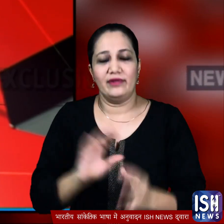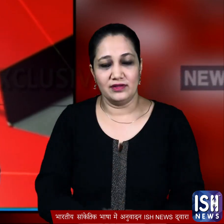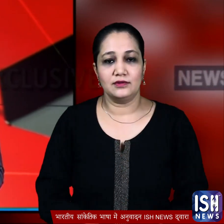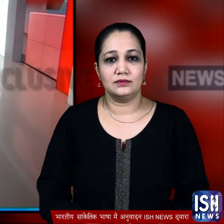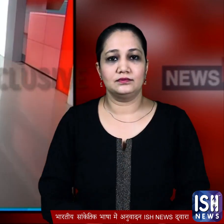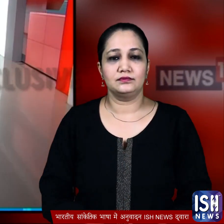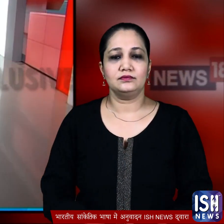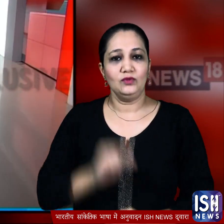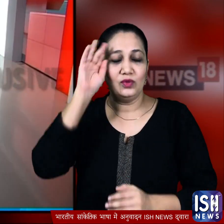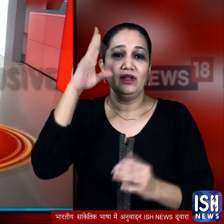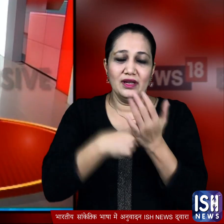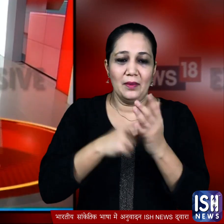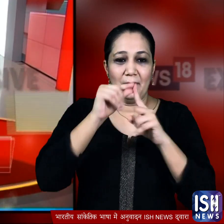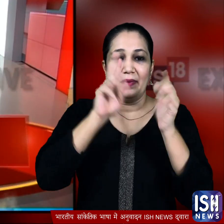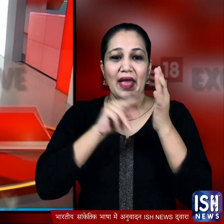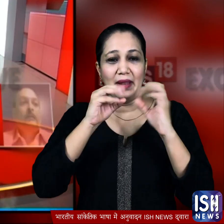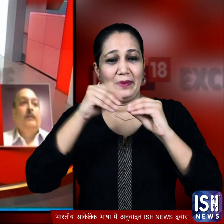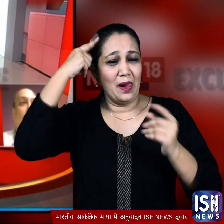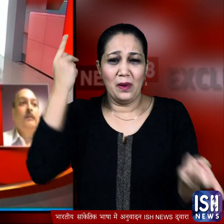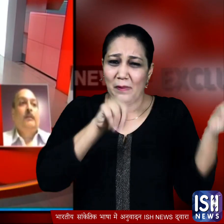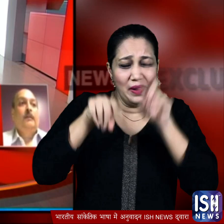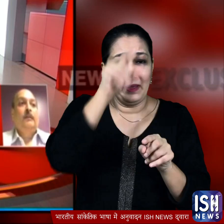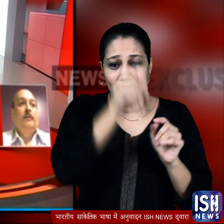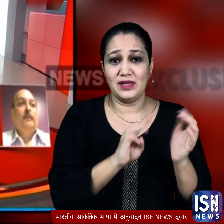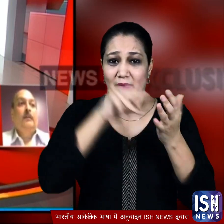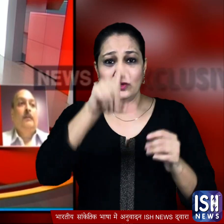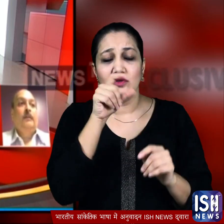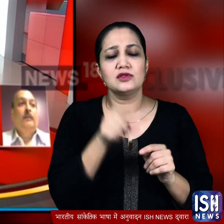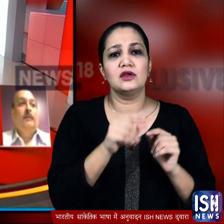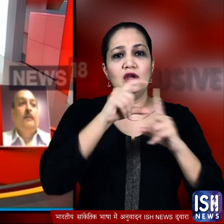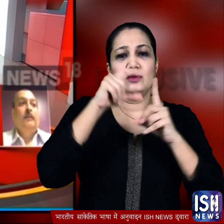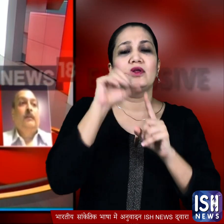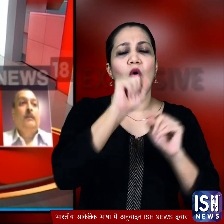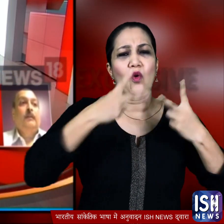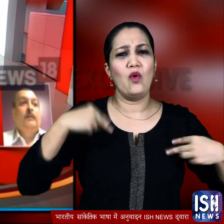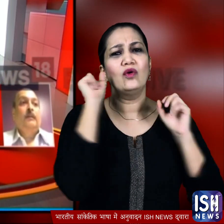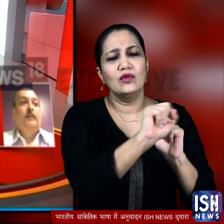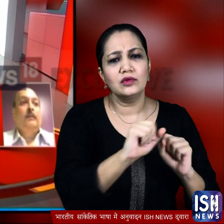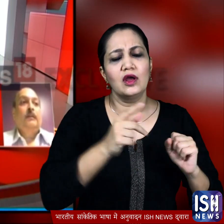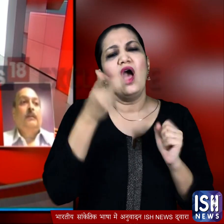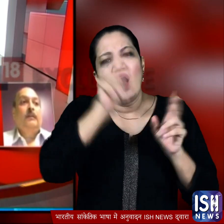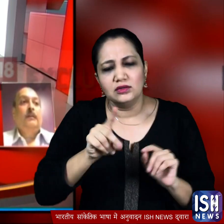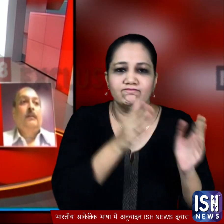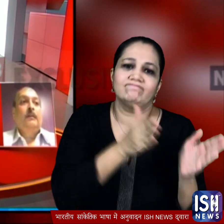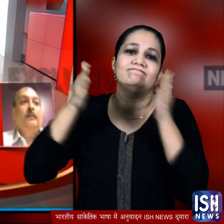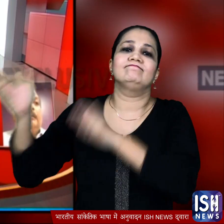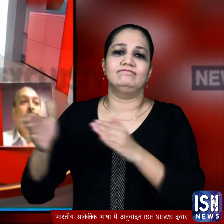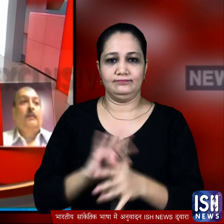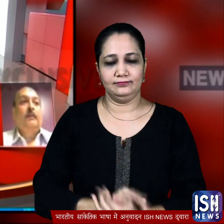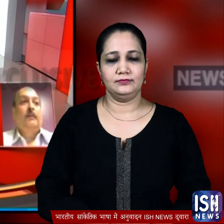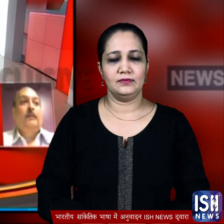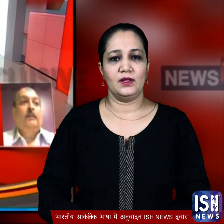की रिपोर्ट है कि पीएनबी बैंक घोटाले के आरोपी मेहुल चोकसी के मामले में डोमिनिका की कोर्ट में सुनवाई एक बार फिर टल